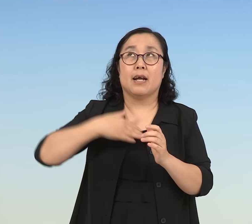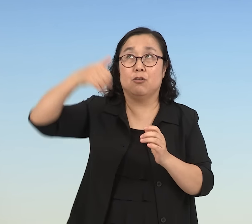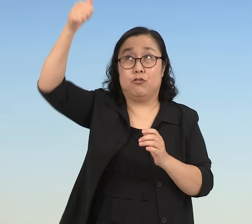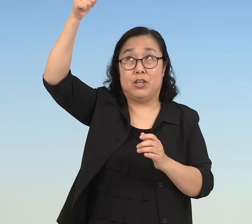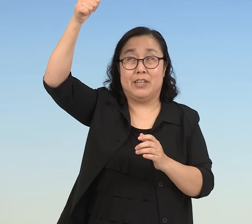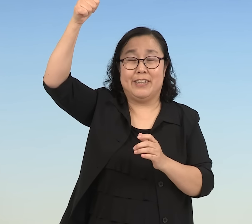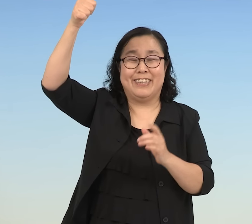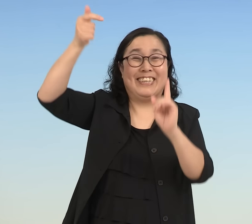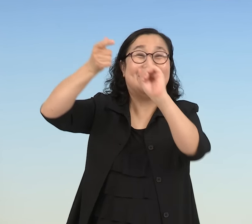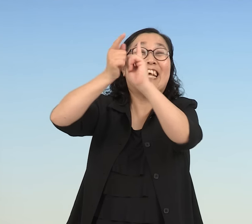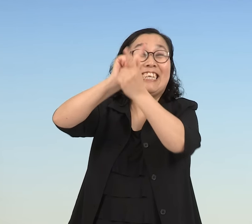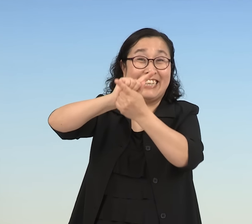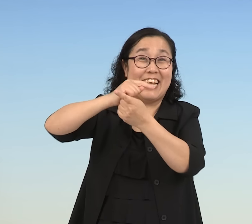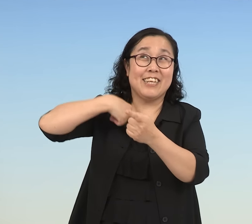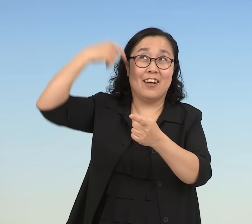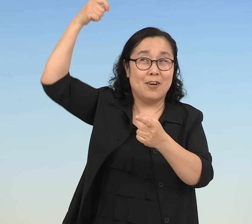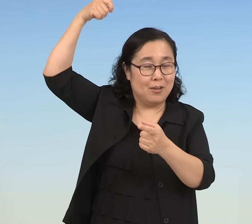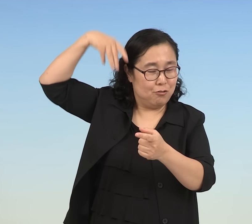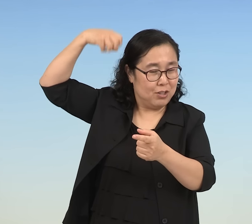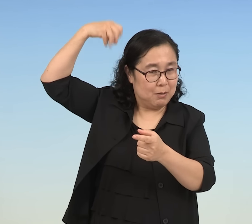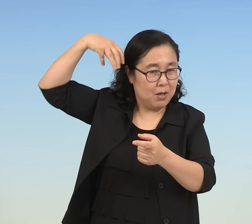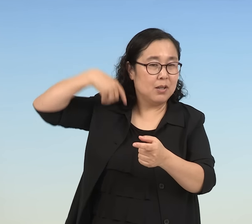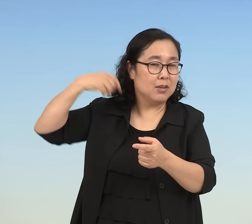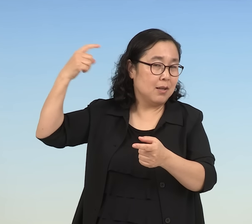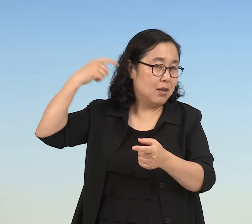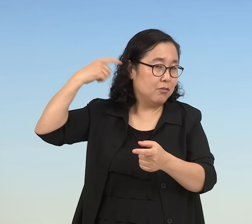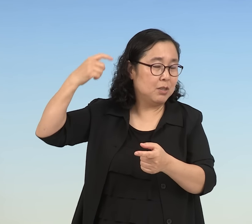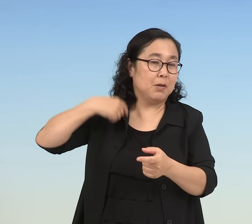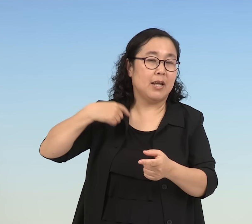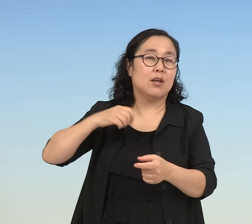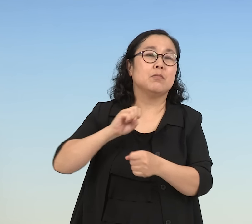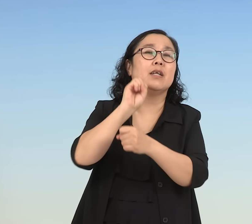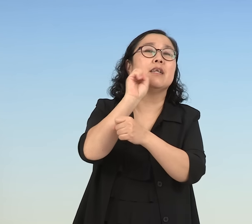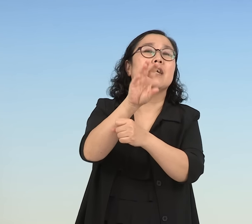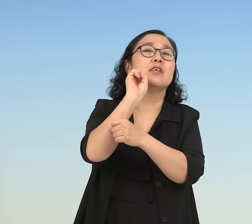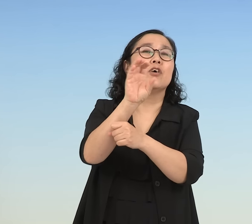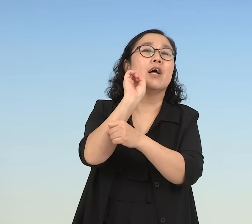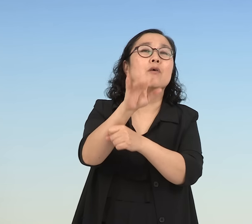주인을 대신해서 지금 낭독하고 있는 시간이거든요.